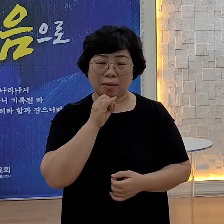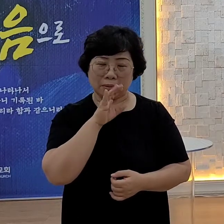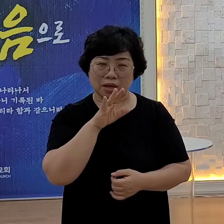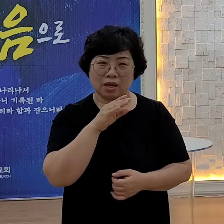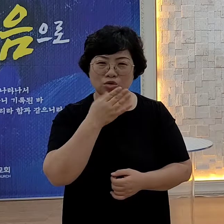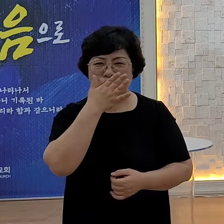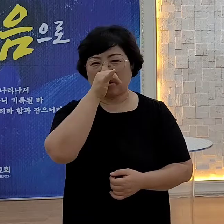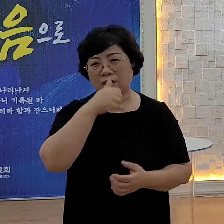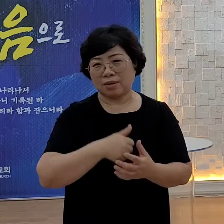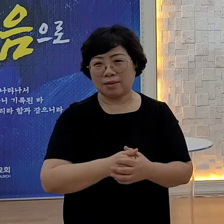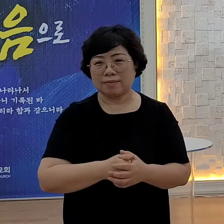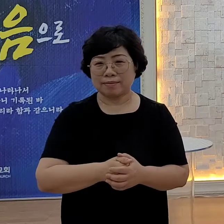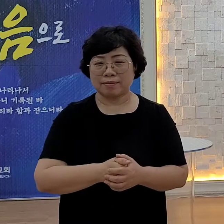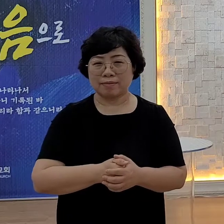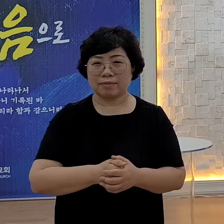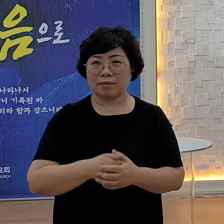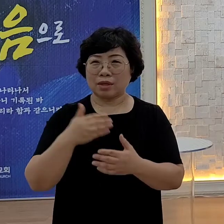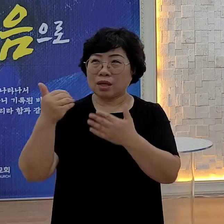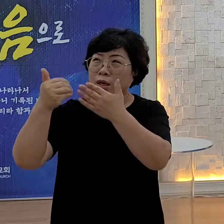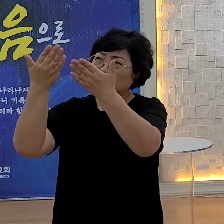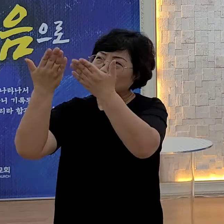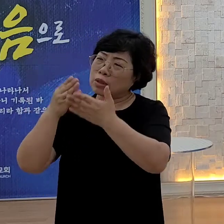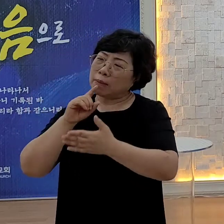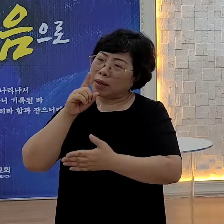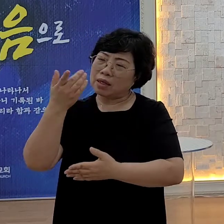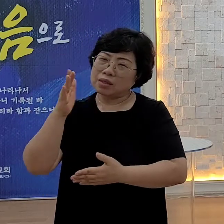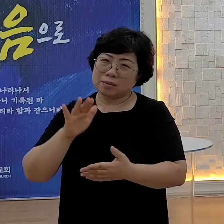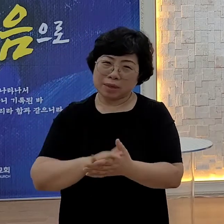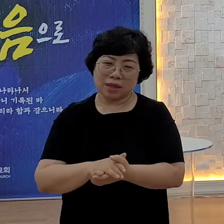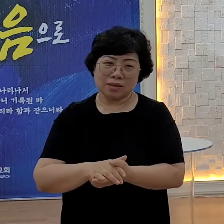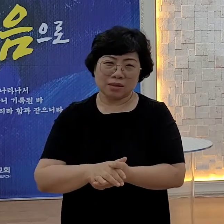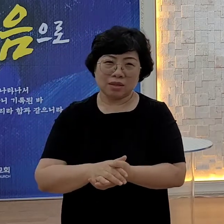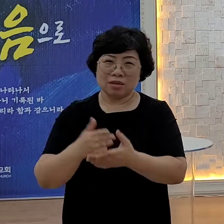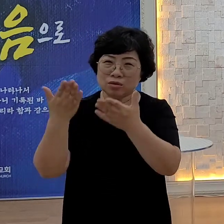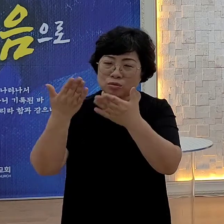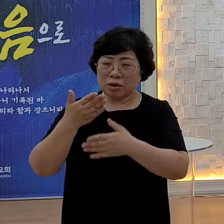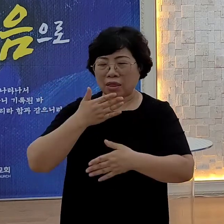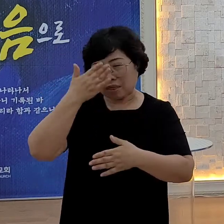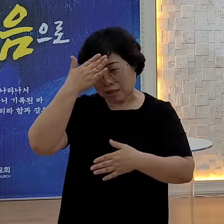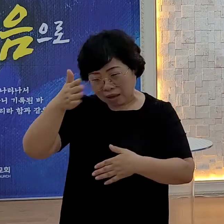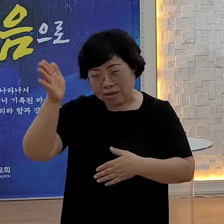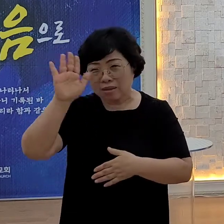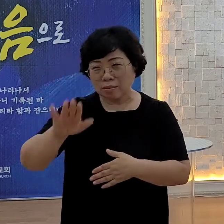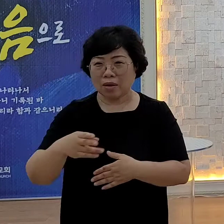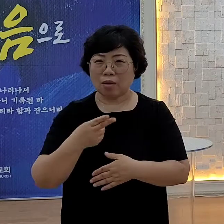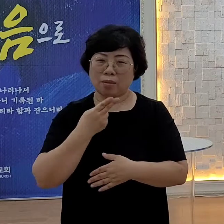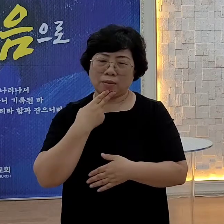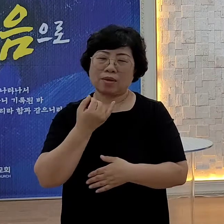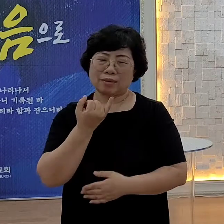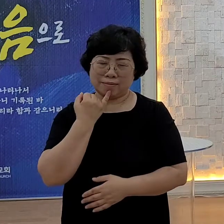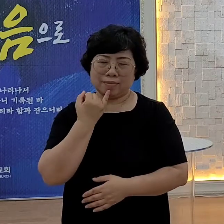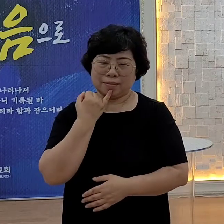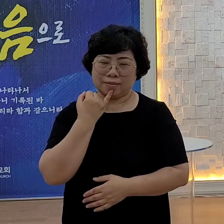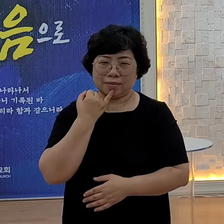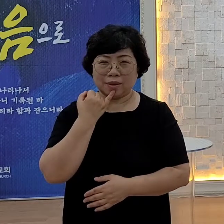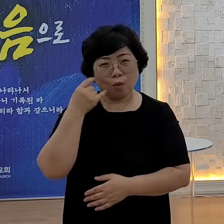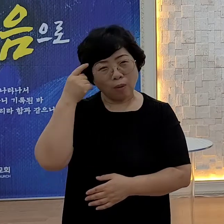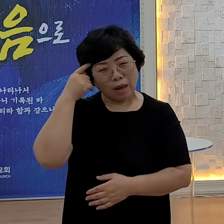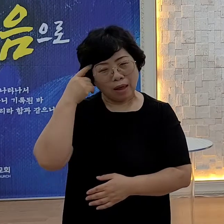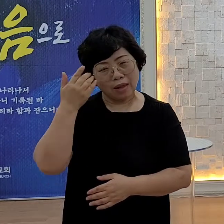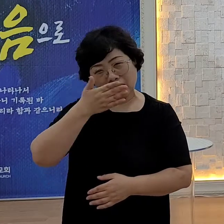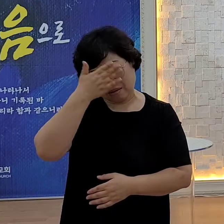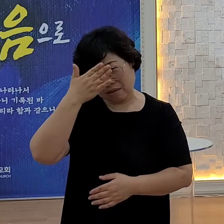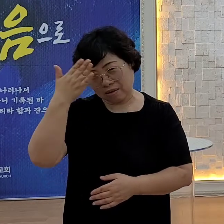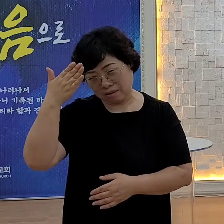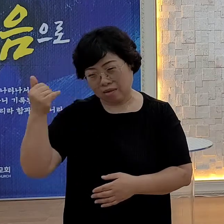시작하는 거예요. 아니, 하나님 준다 하는데 지금 몸을 봐도 나이를 봐도 이해가 안 되는 거예요. 그래서 우리가